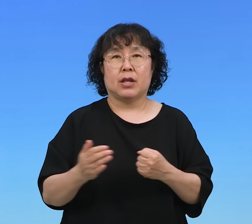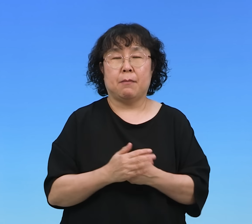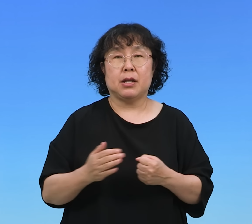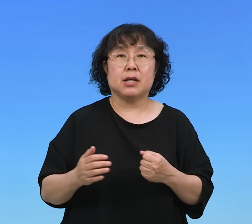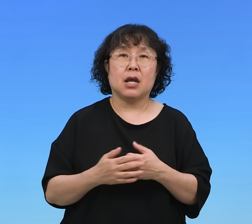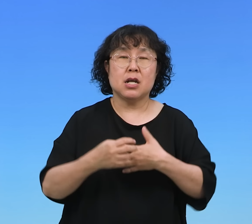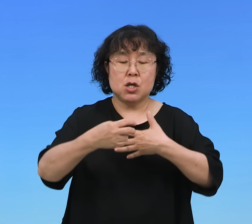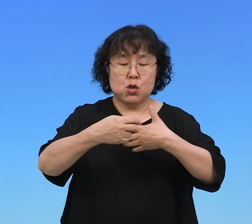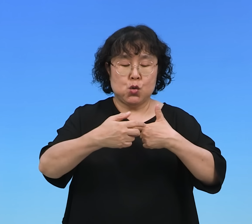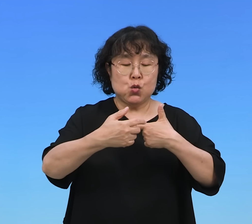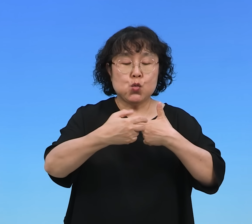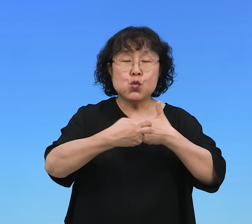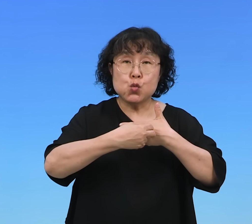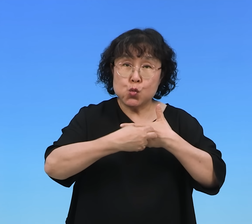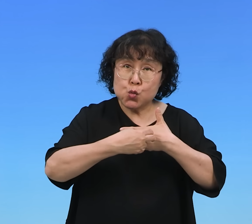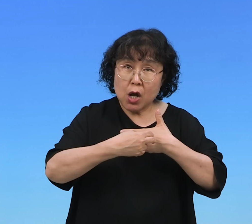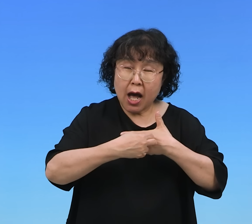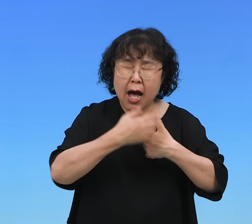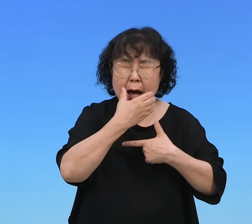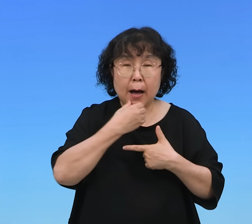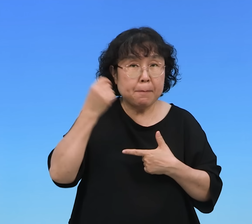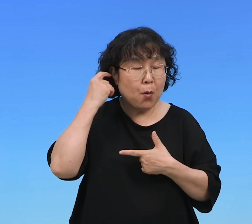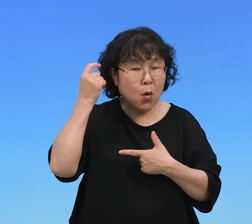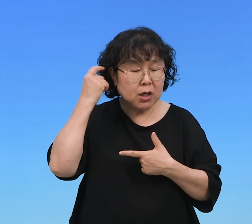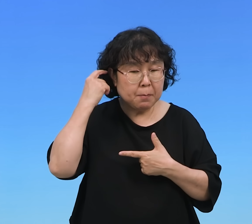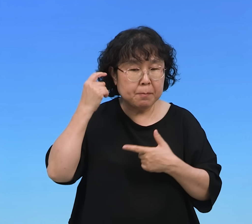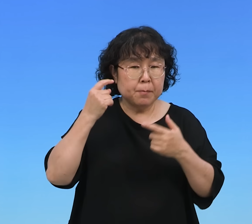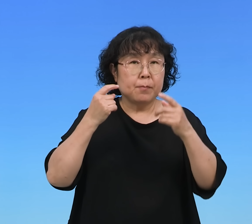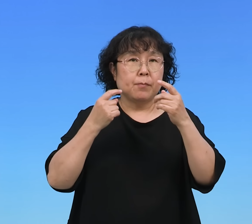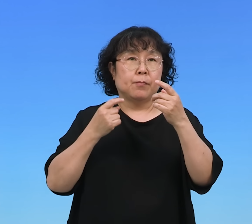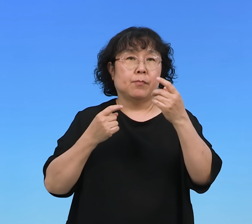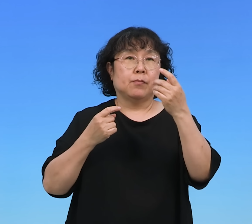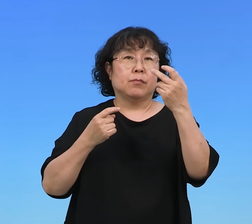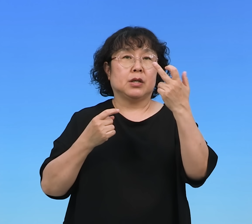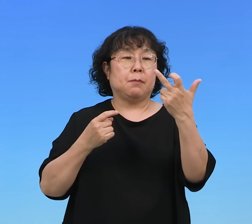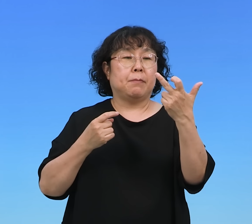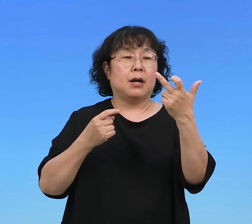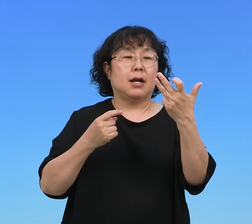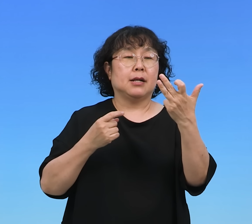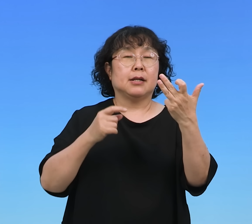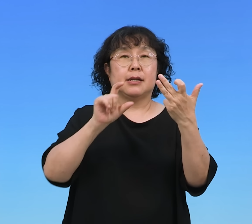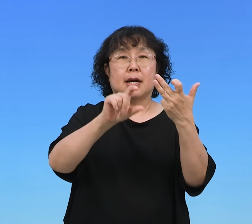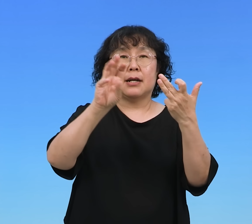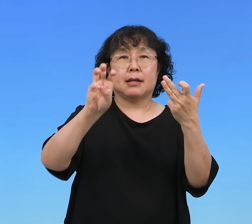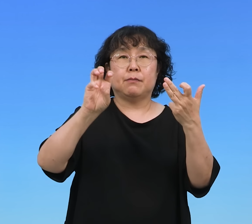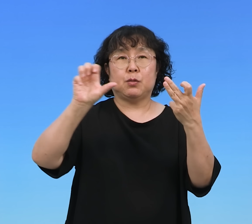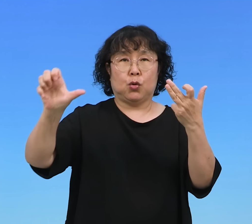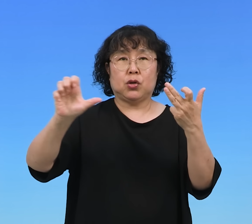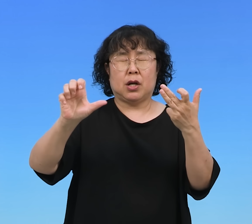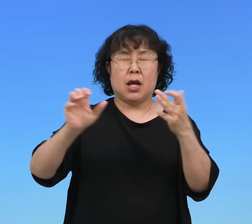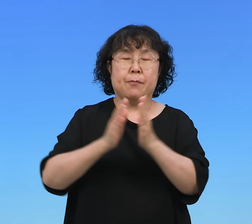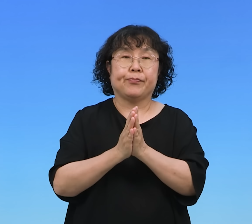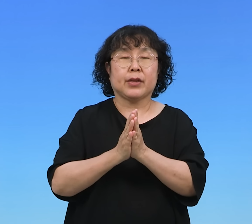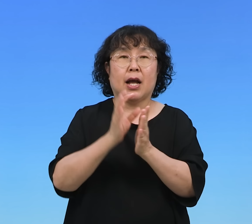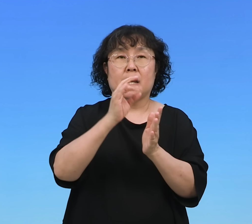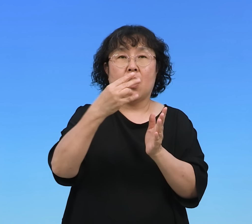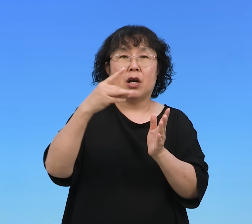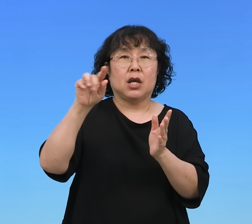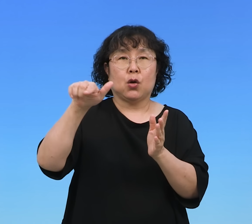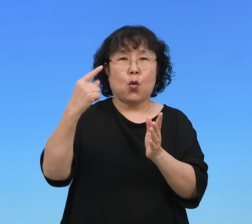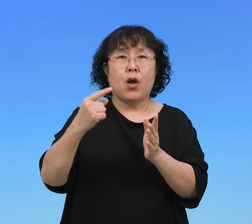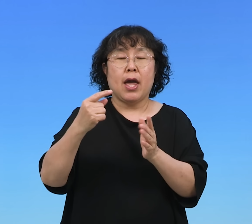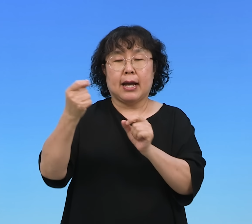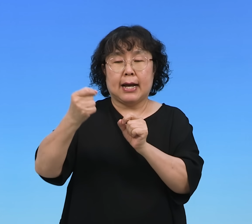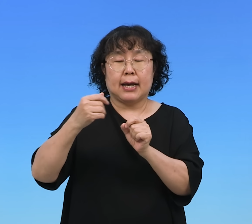18장에 나오는 그 거지 그 시각장애인이요 18장 38절입니다 여리고에 가까이 가셨을 때에 한 맹인이 길가에